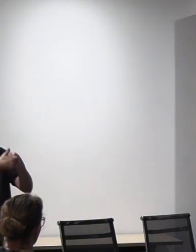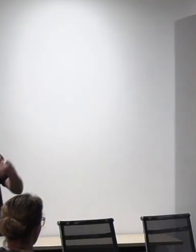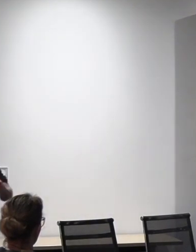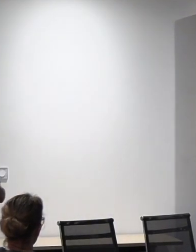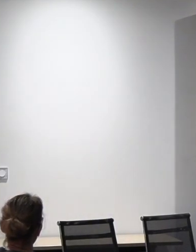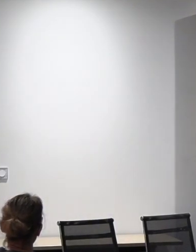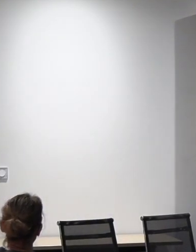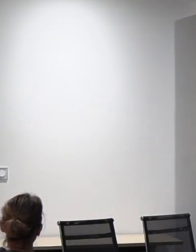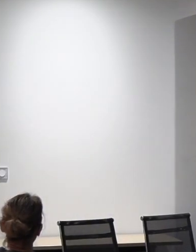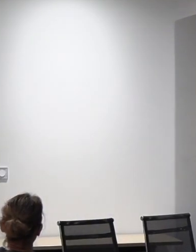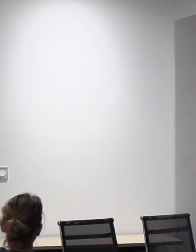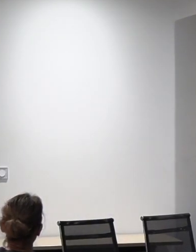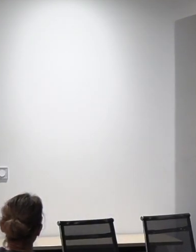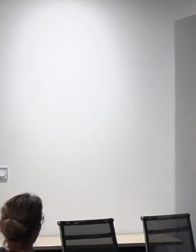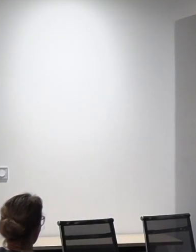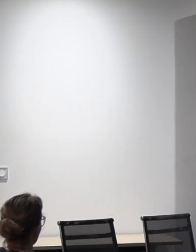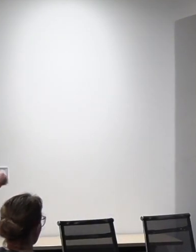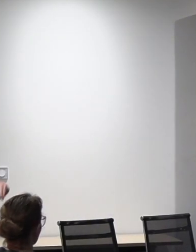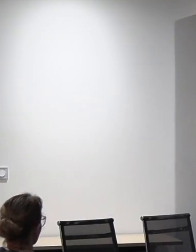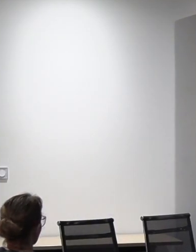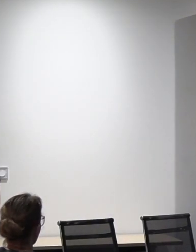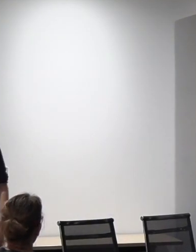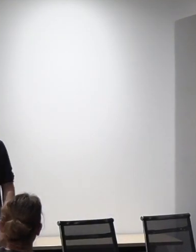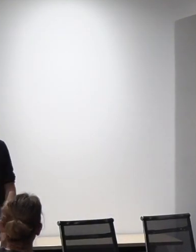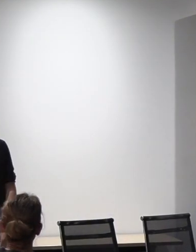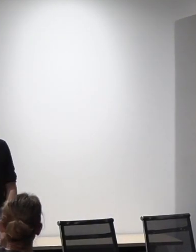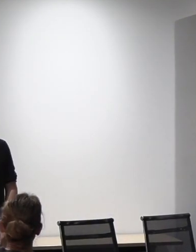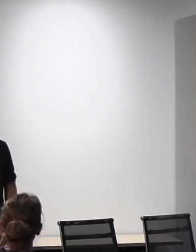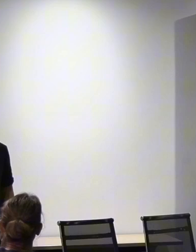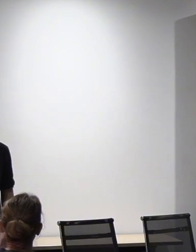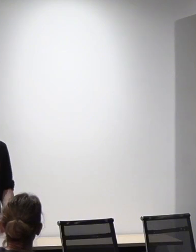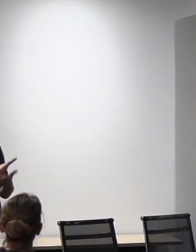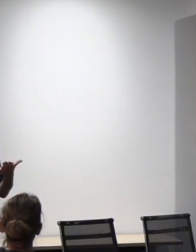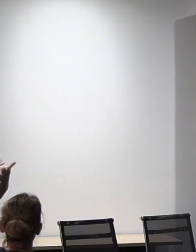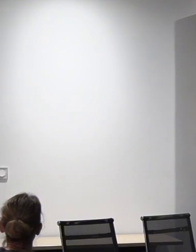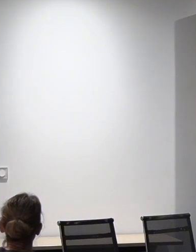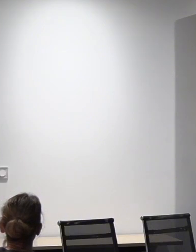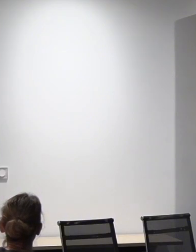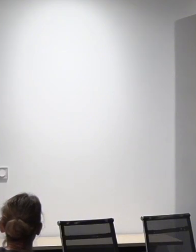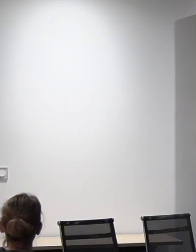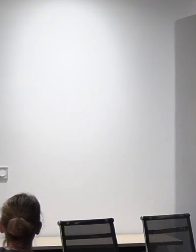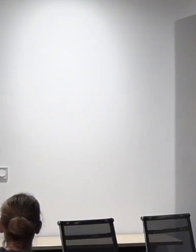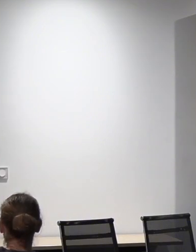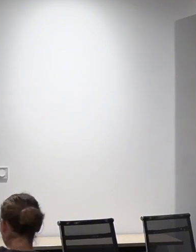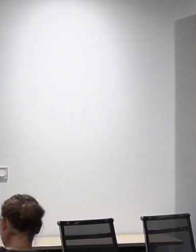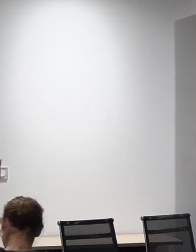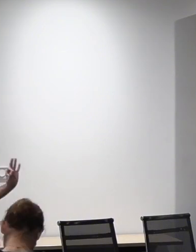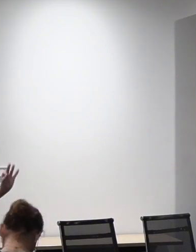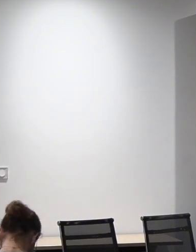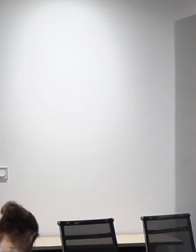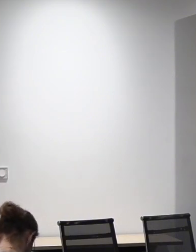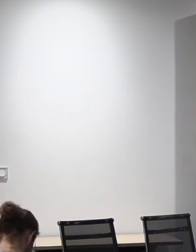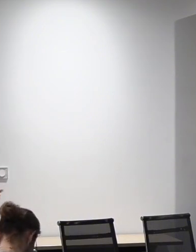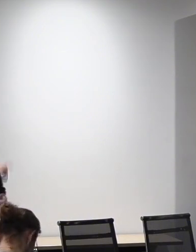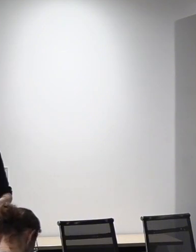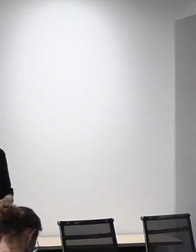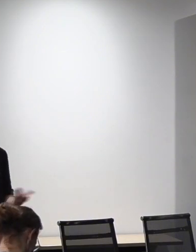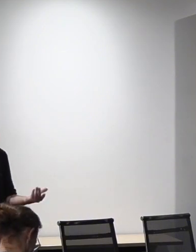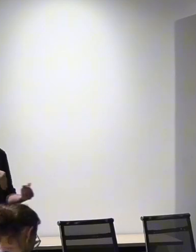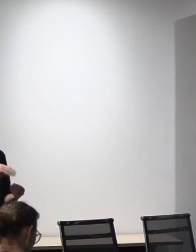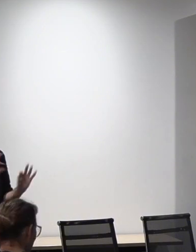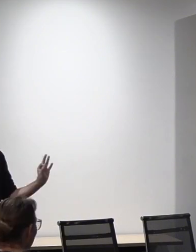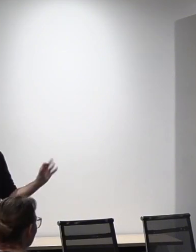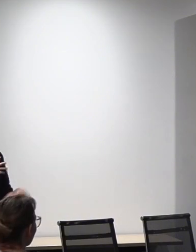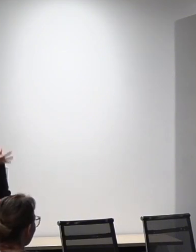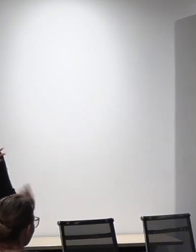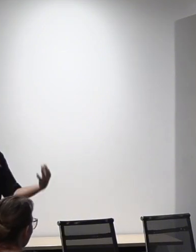Jacob, parce que... Pascal. Bon. Pascal, Michel. Parce que j'ai rien à rajouter. Et en fait, ce